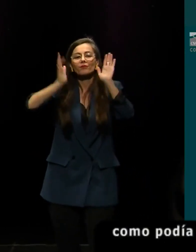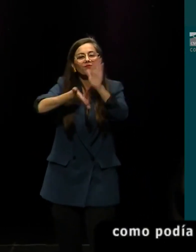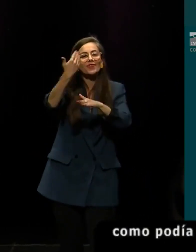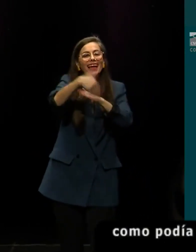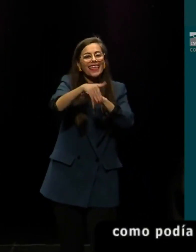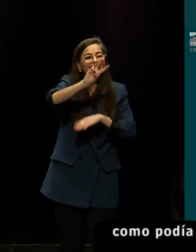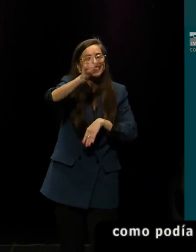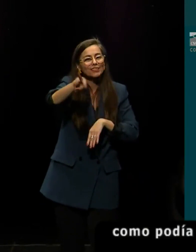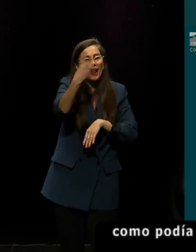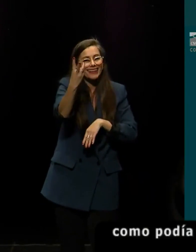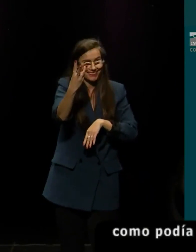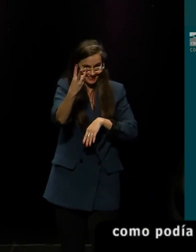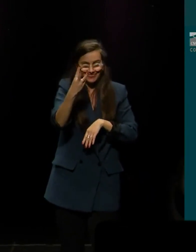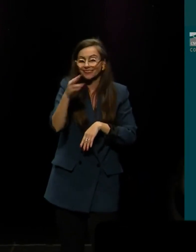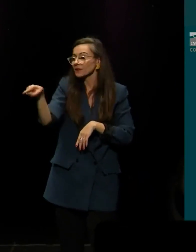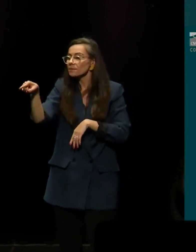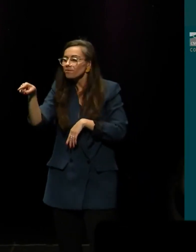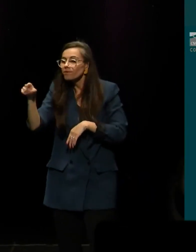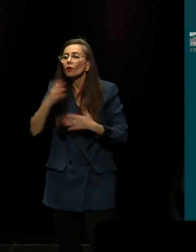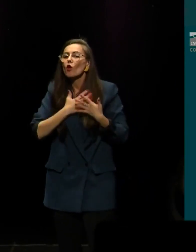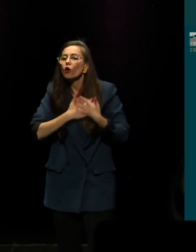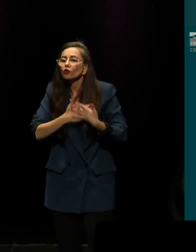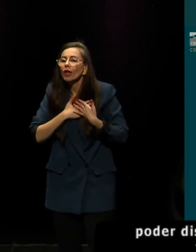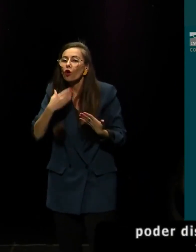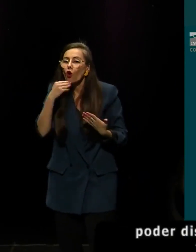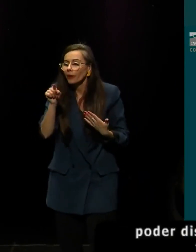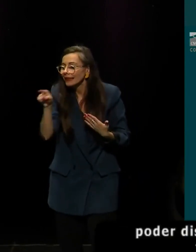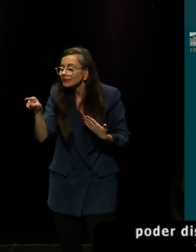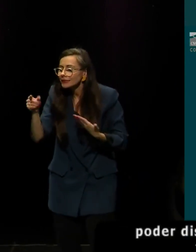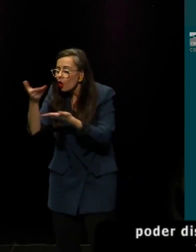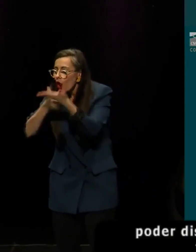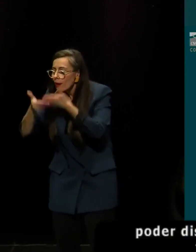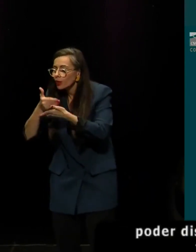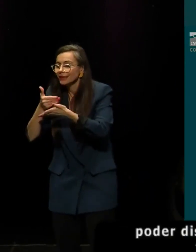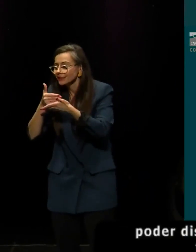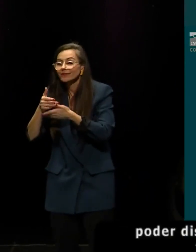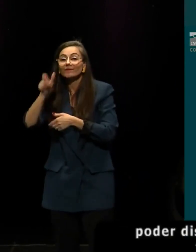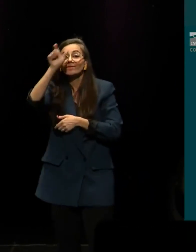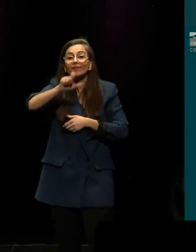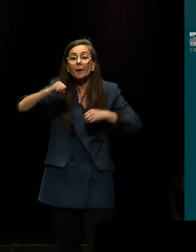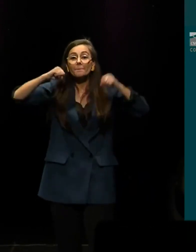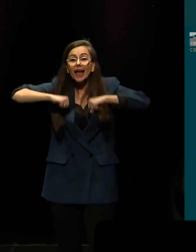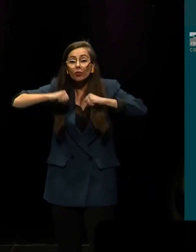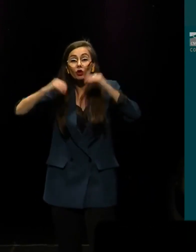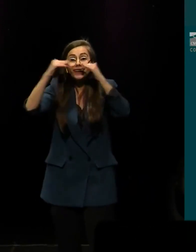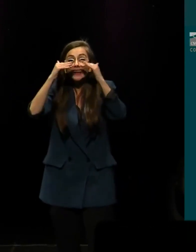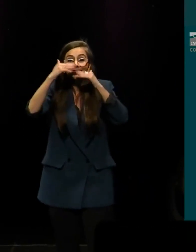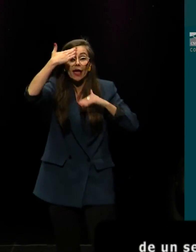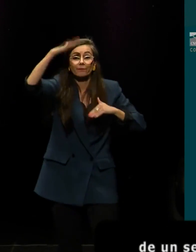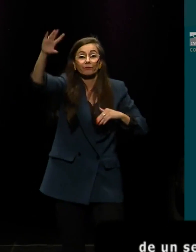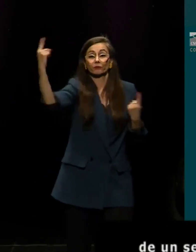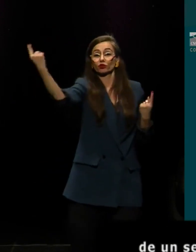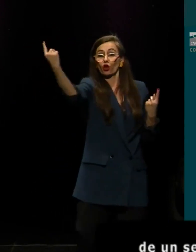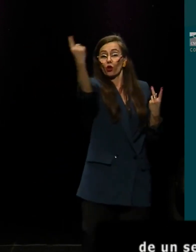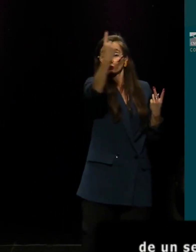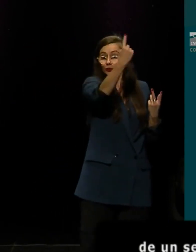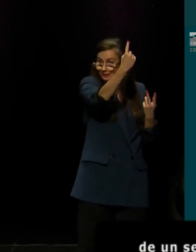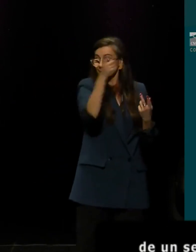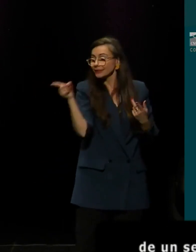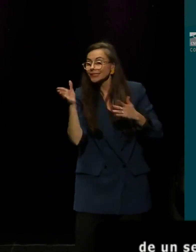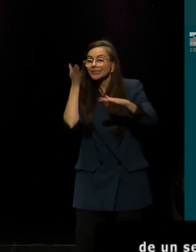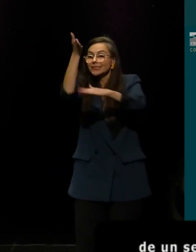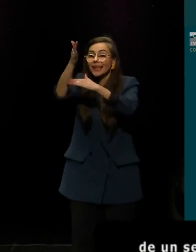S-Visual, que les permitía poder, de manera autónoma y dependiente, poder realizar esas gestiones, gracias